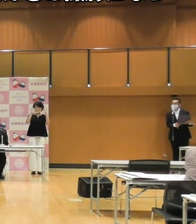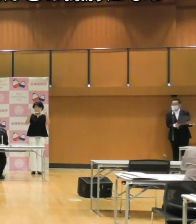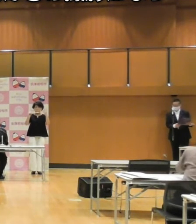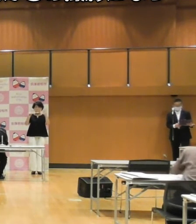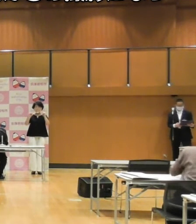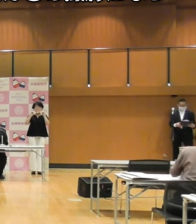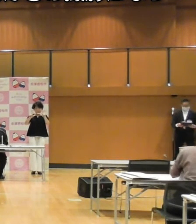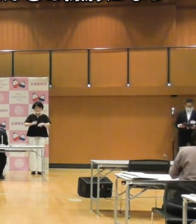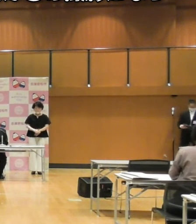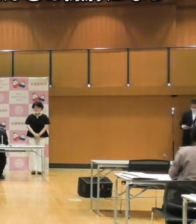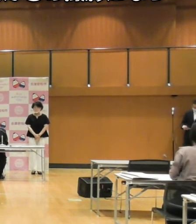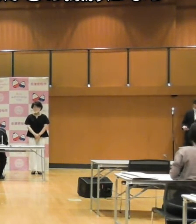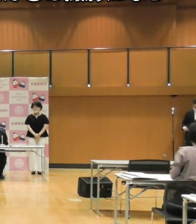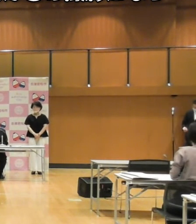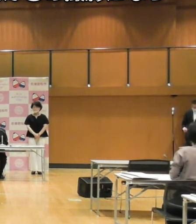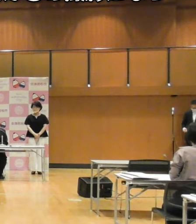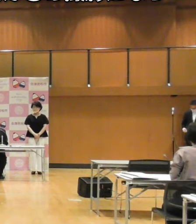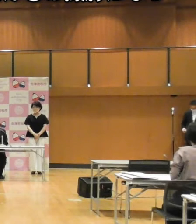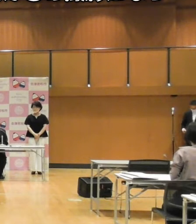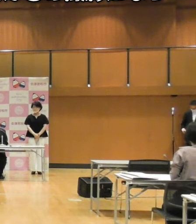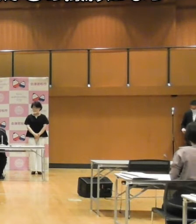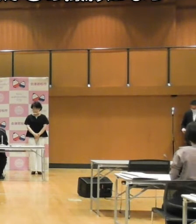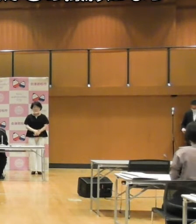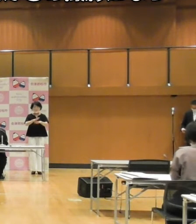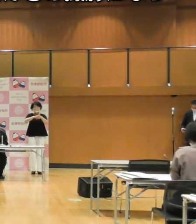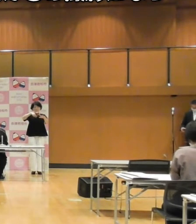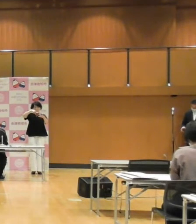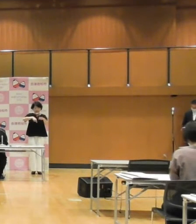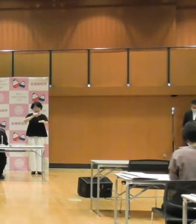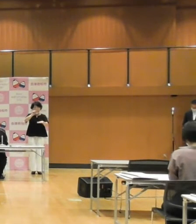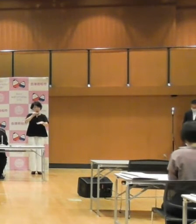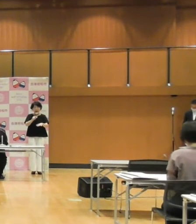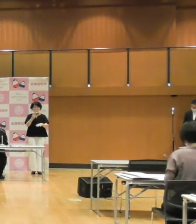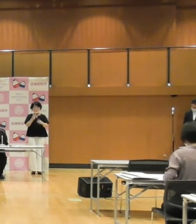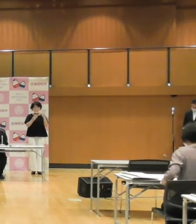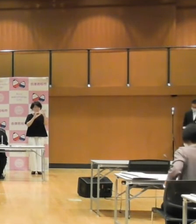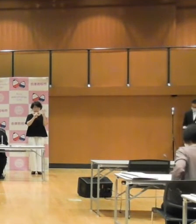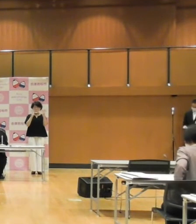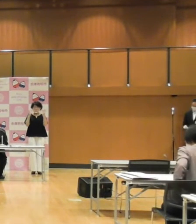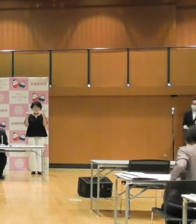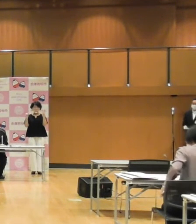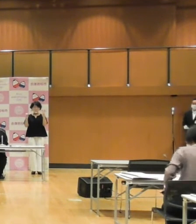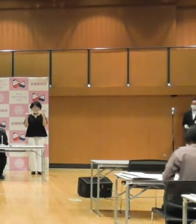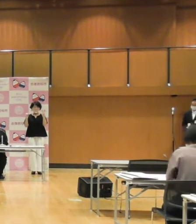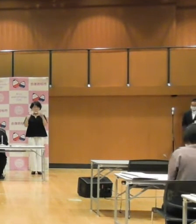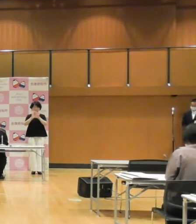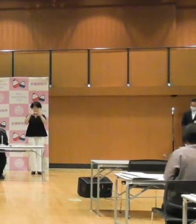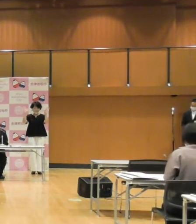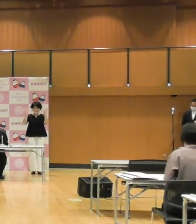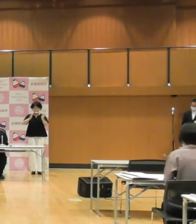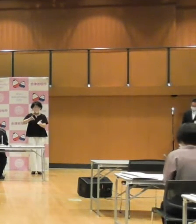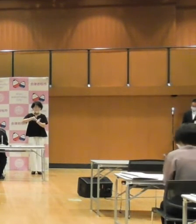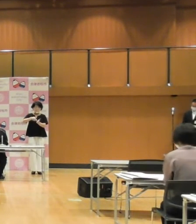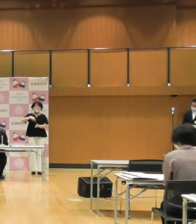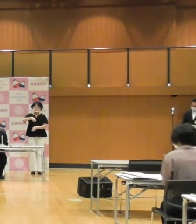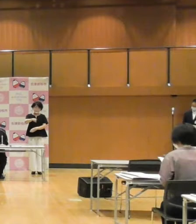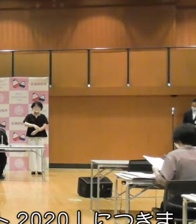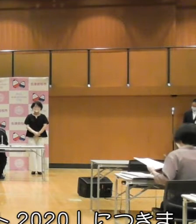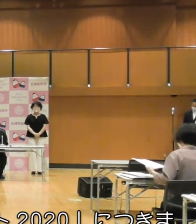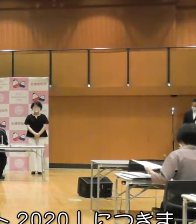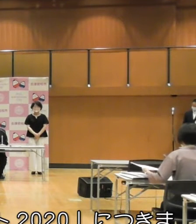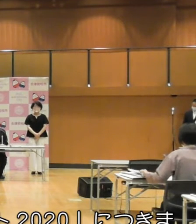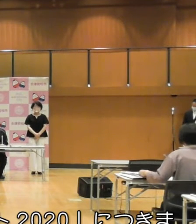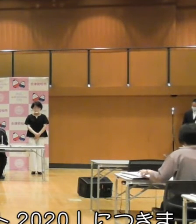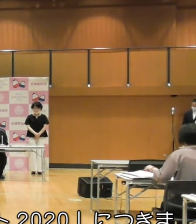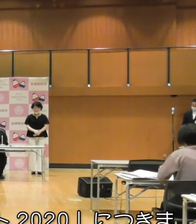ます。 はい、次に会津町中アウトプロジェクト2020の開催についてご説明いたします。